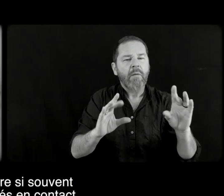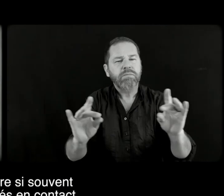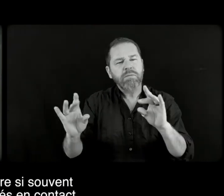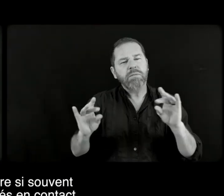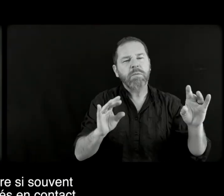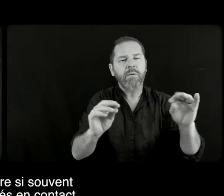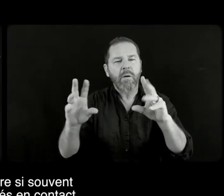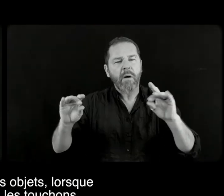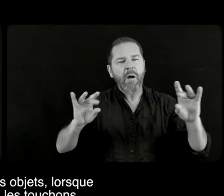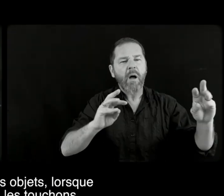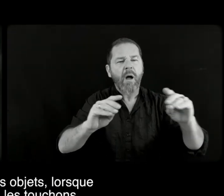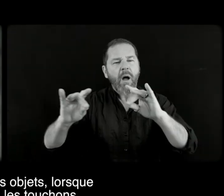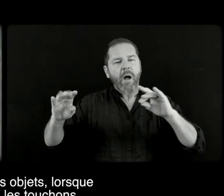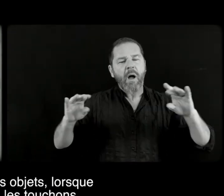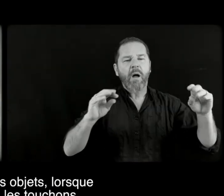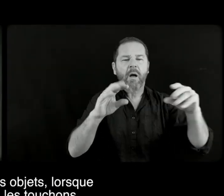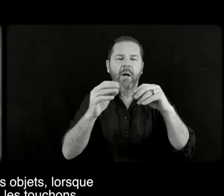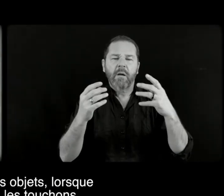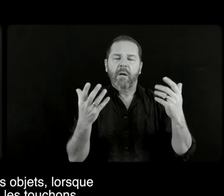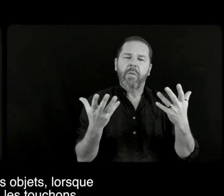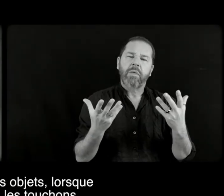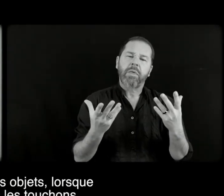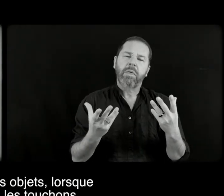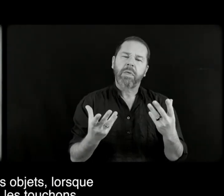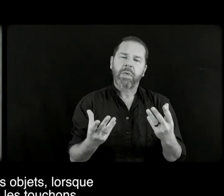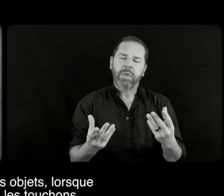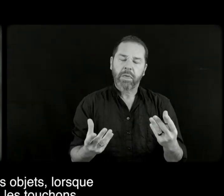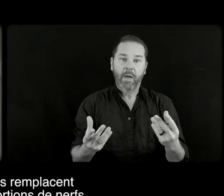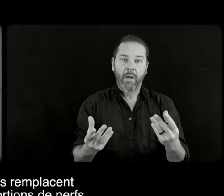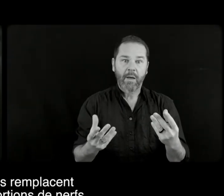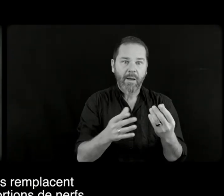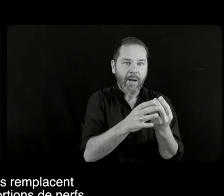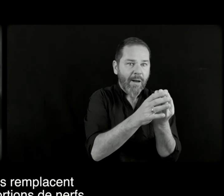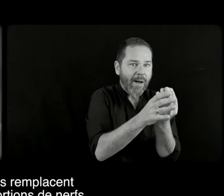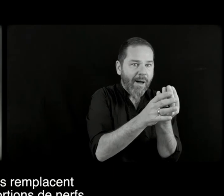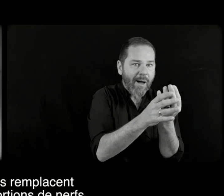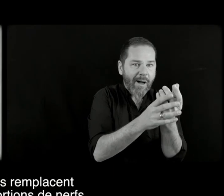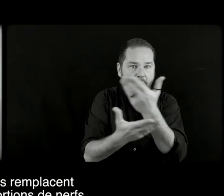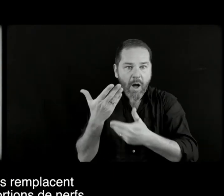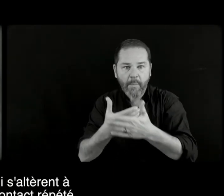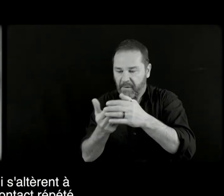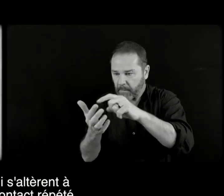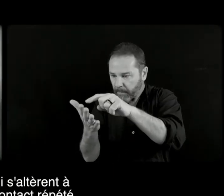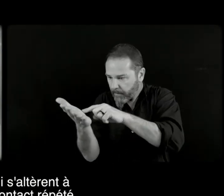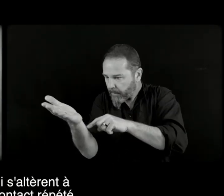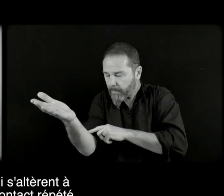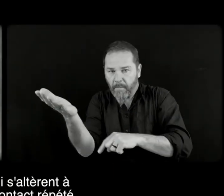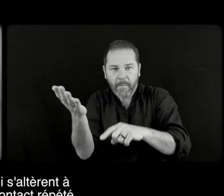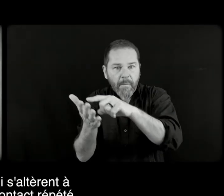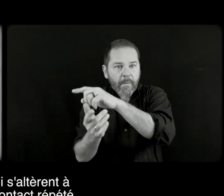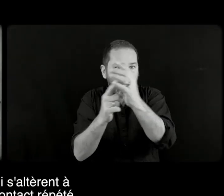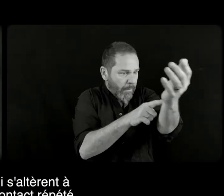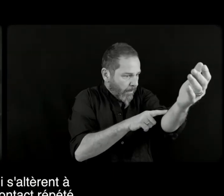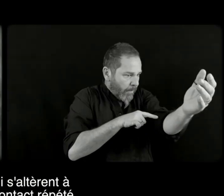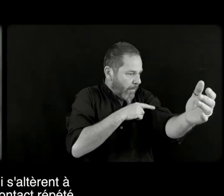souvent entrés en contact avec les objets lorsque nous les touchons. Elles remplacent les portions de nerfs qui s'altèrent à ce contact